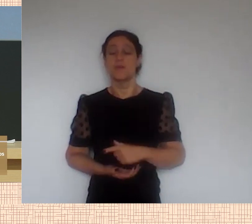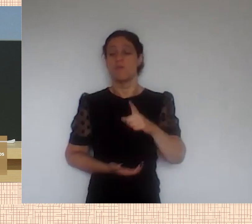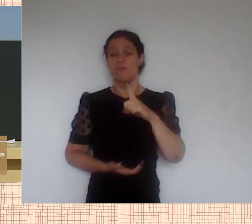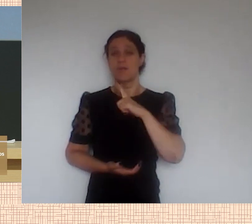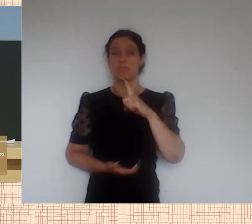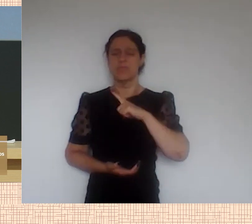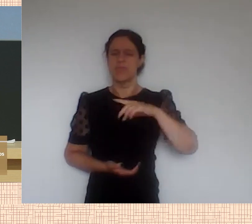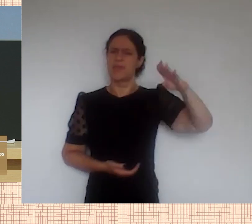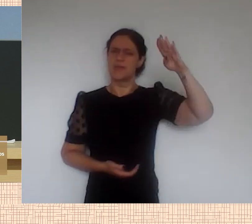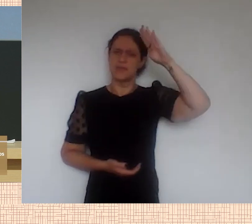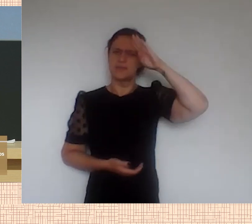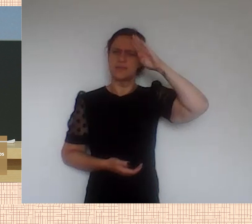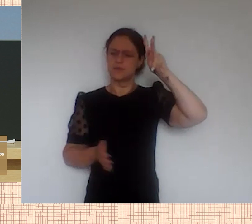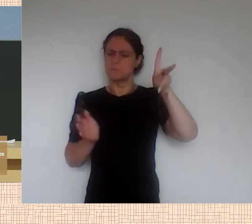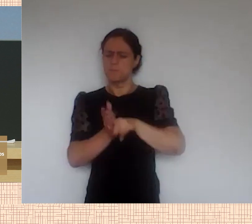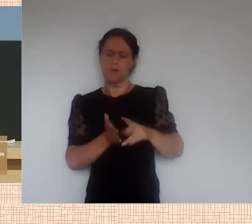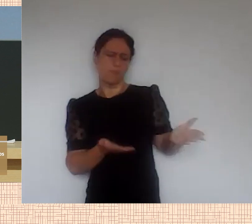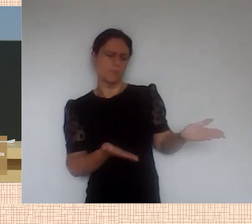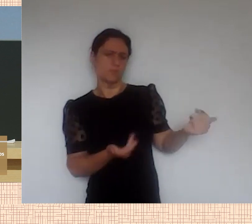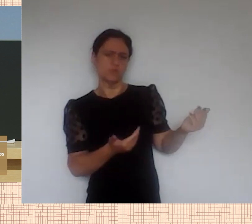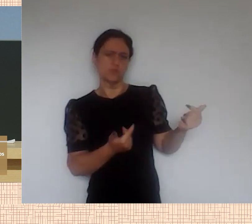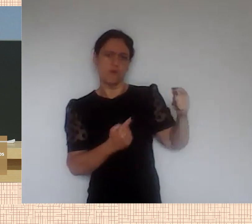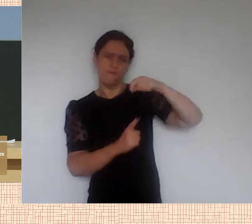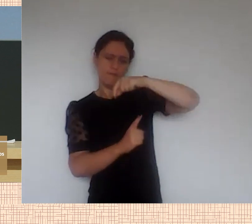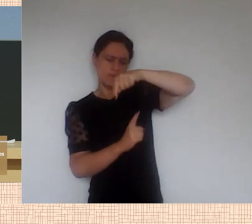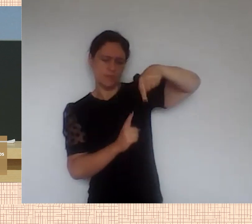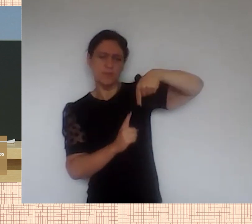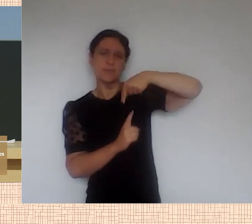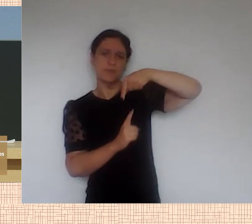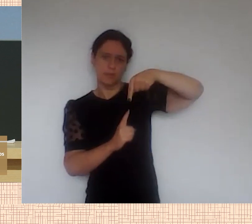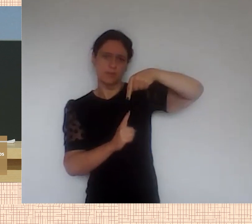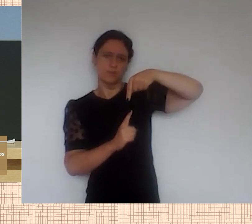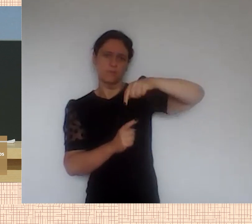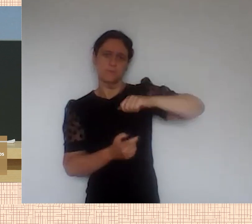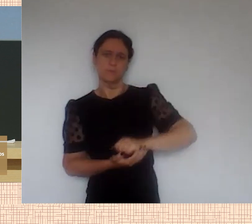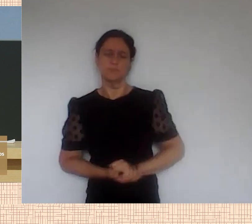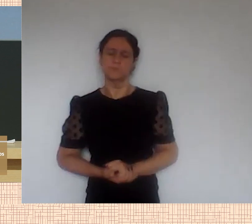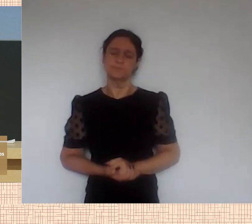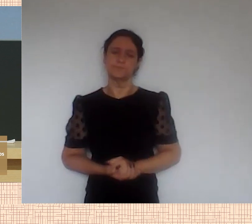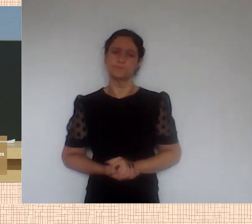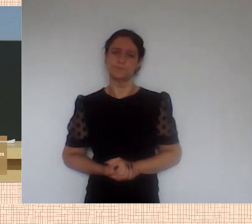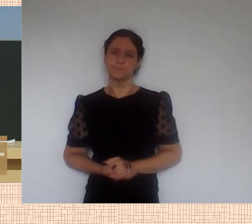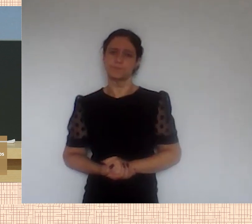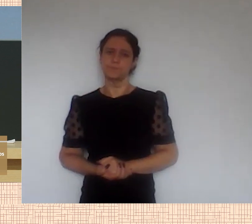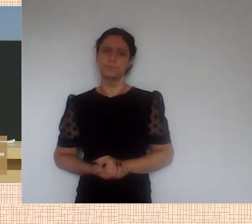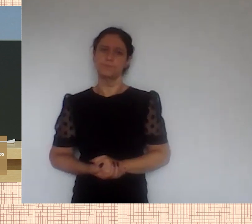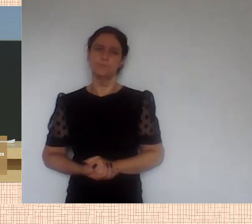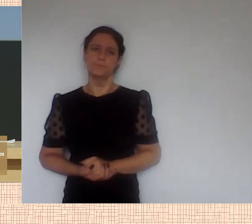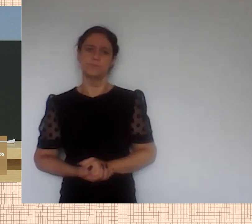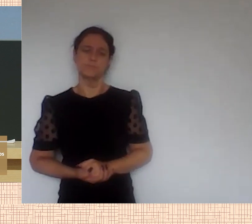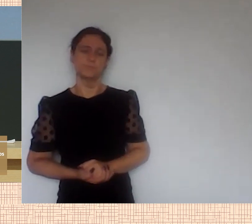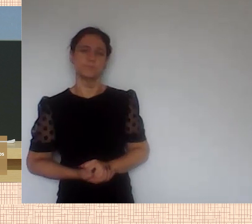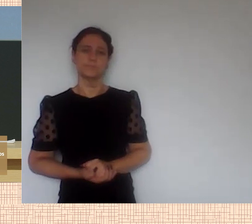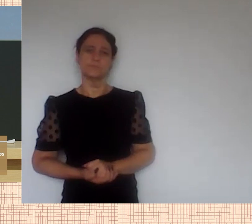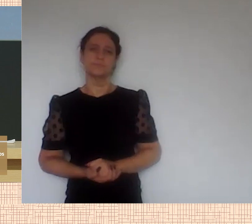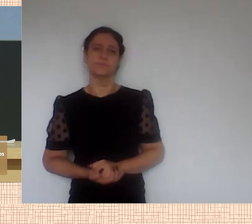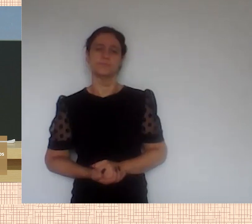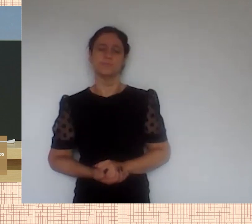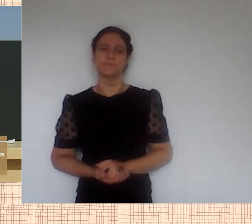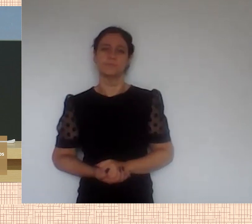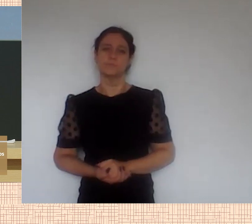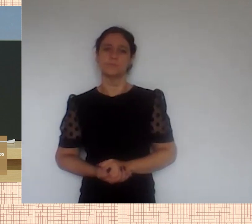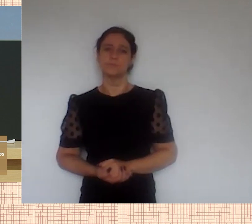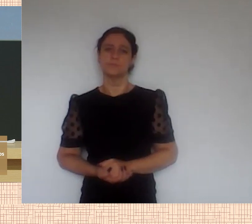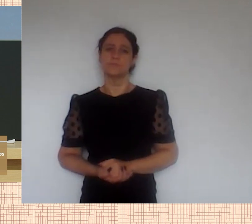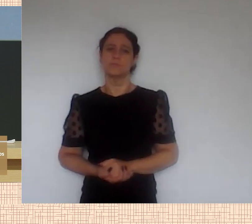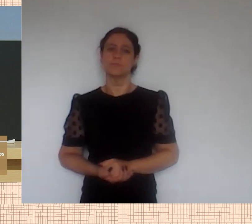santos. Tu terás. Quem está falando para quem? Deus falando